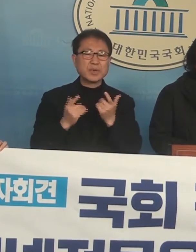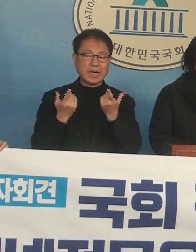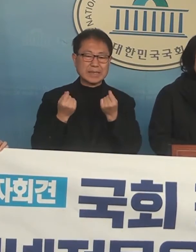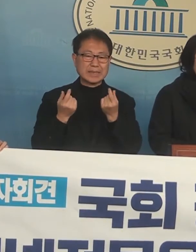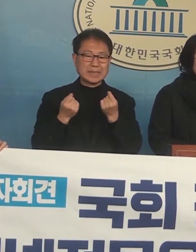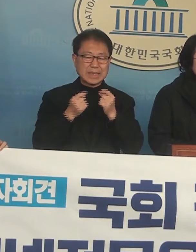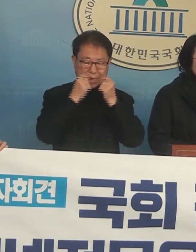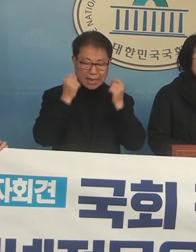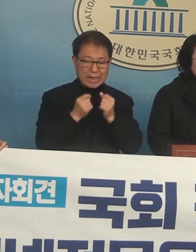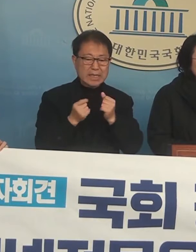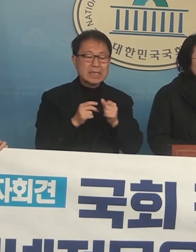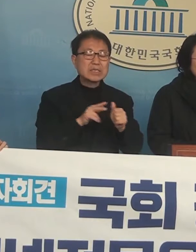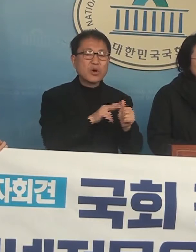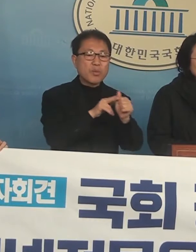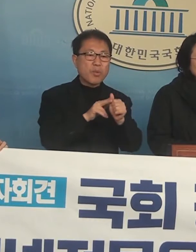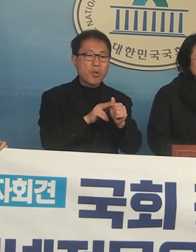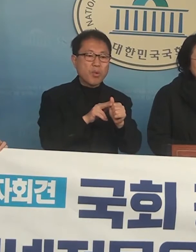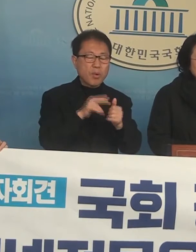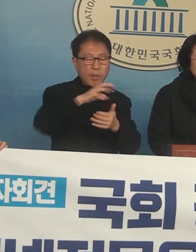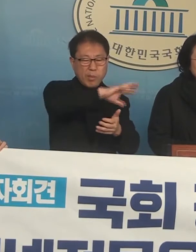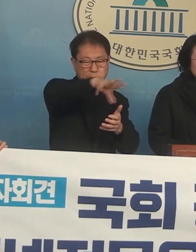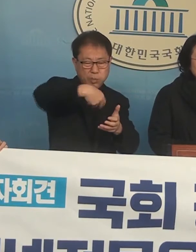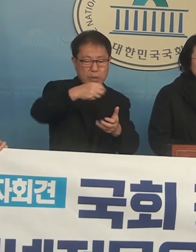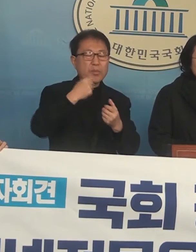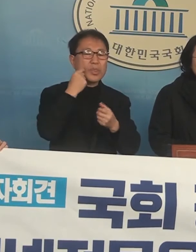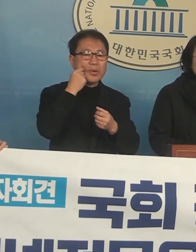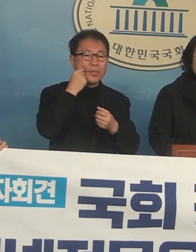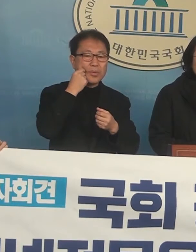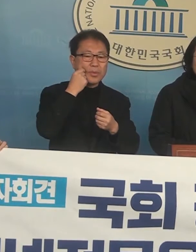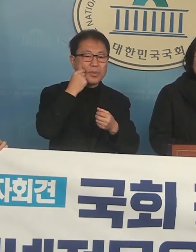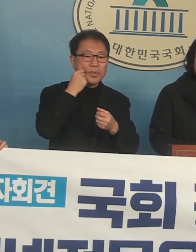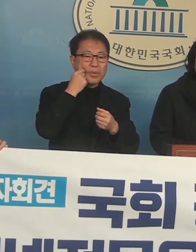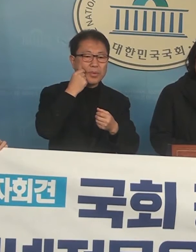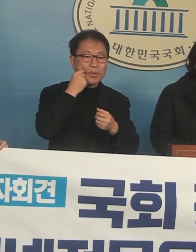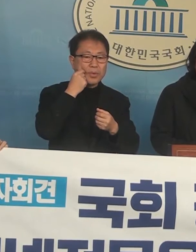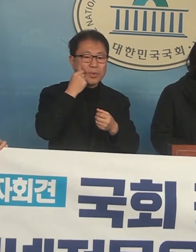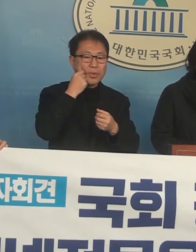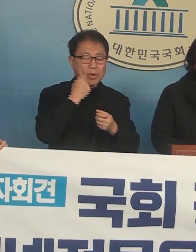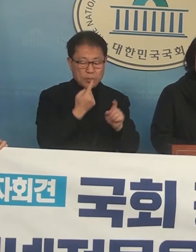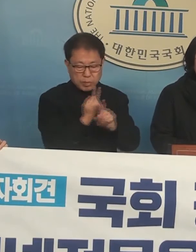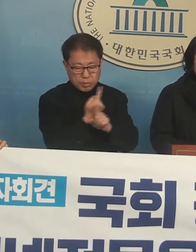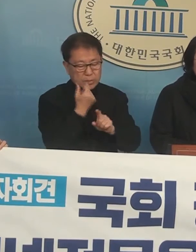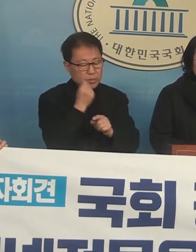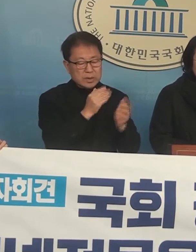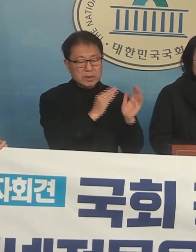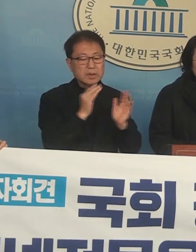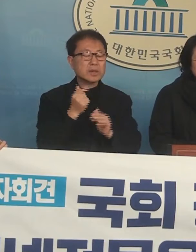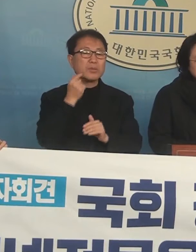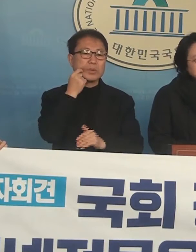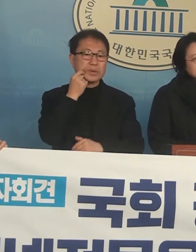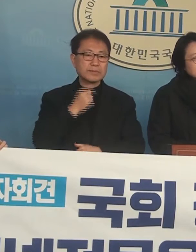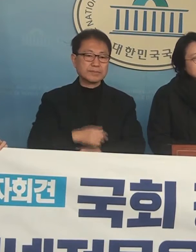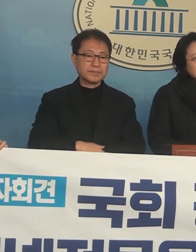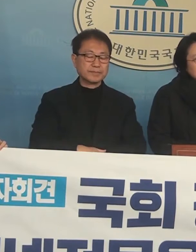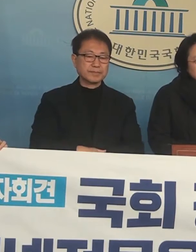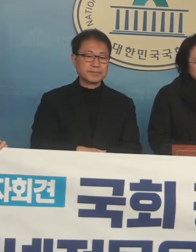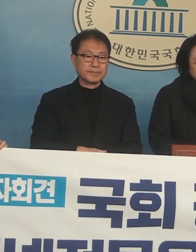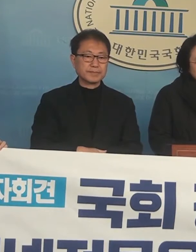여전히 그 개인정보들이 전부 회수되지도 못했고 전부 보완되지도 못했고 정리되지도 못했습니다.